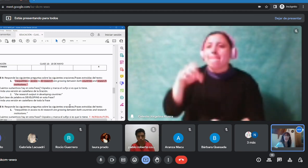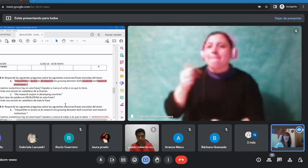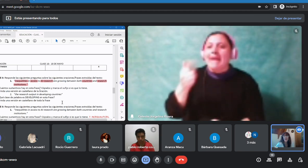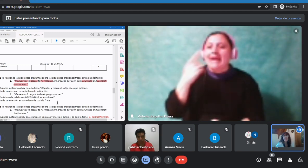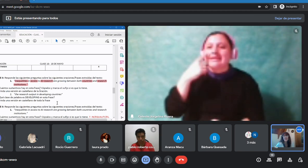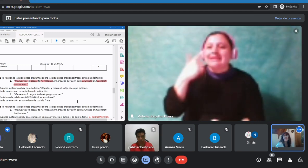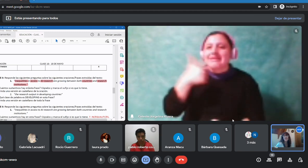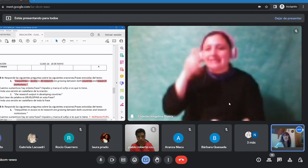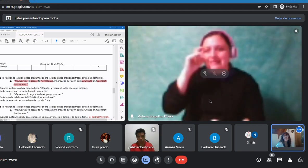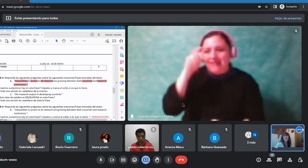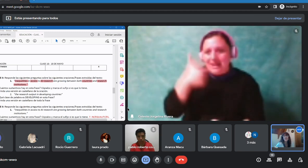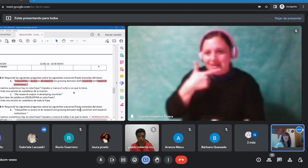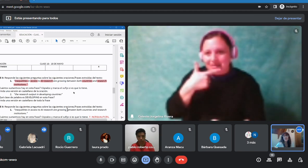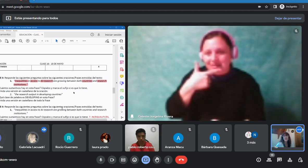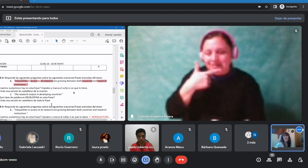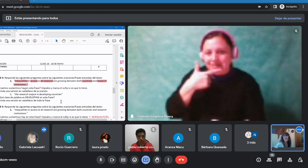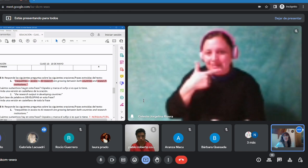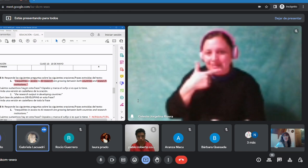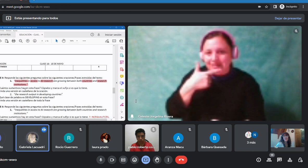e